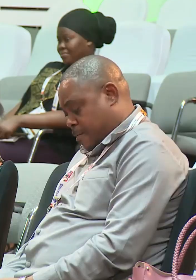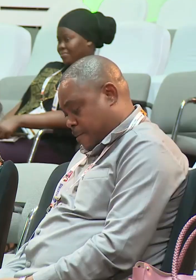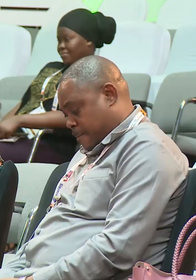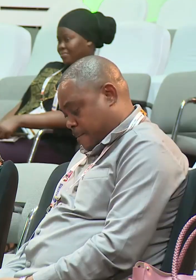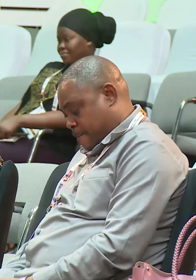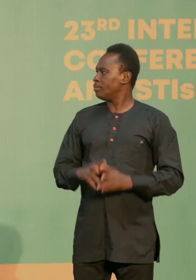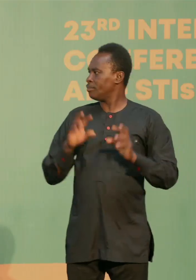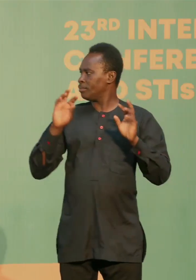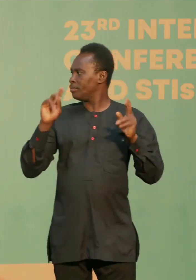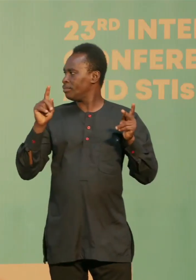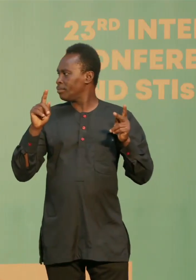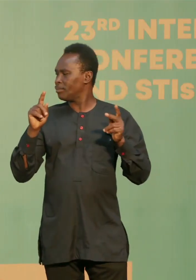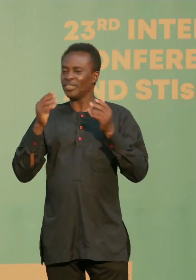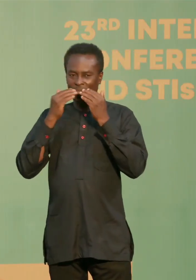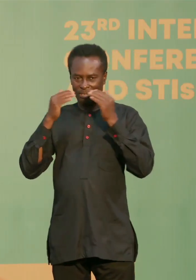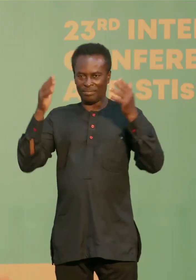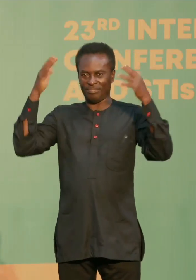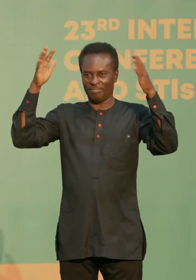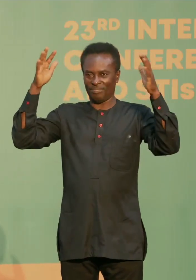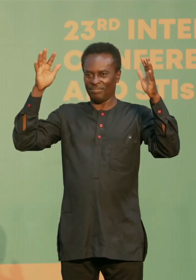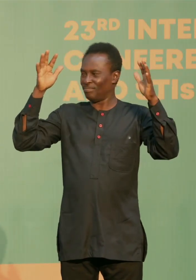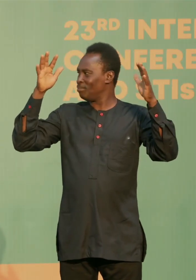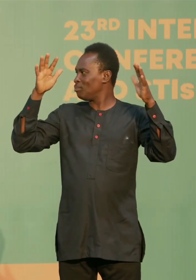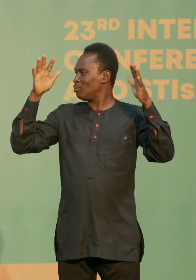We are at the end of our session.